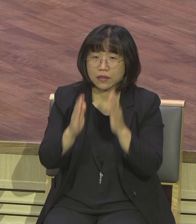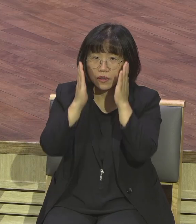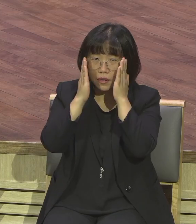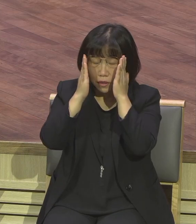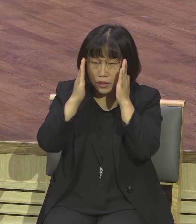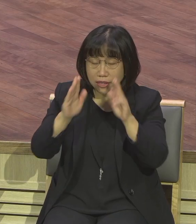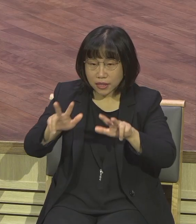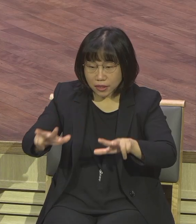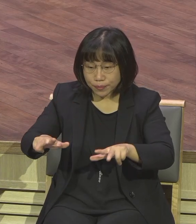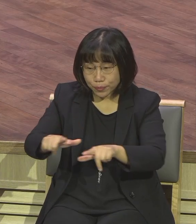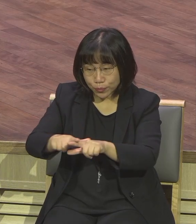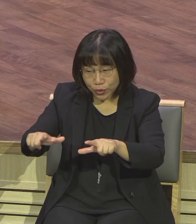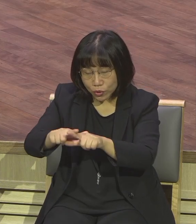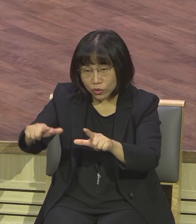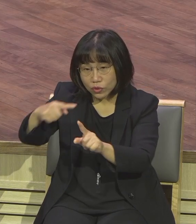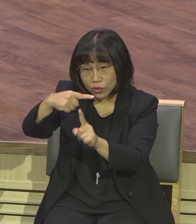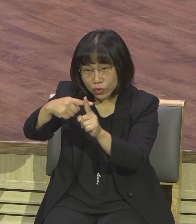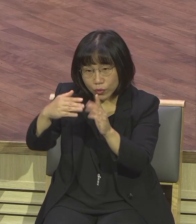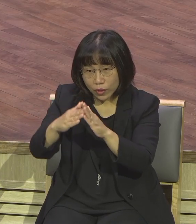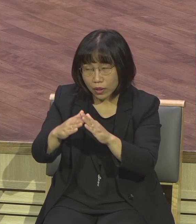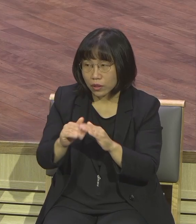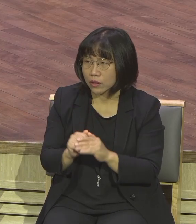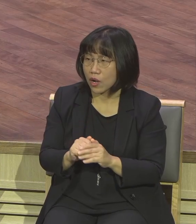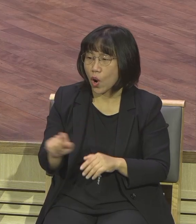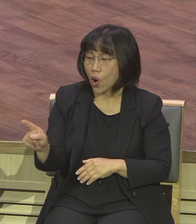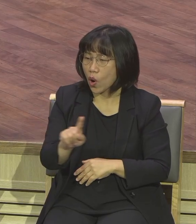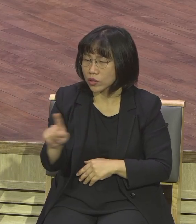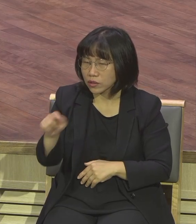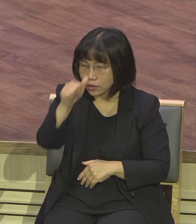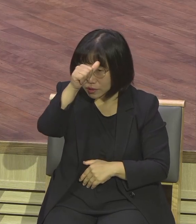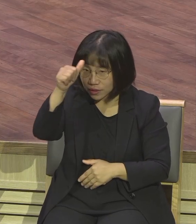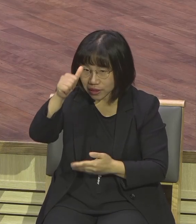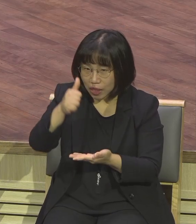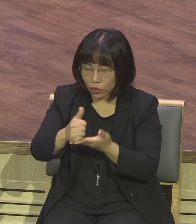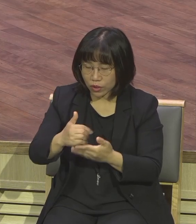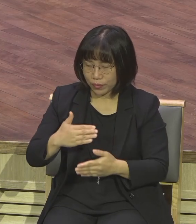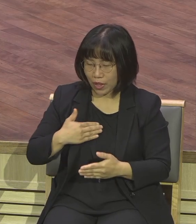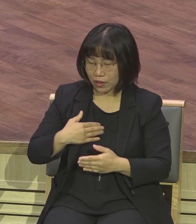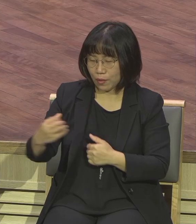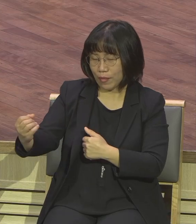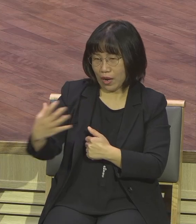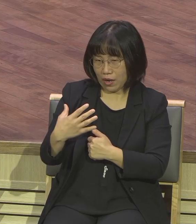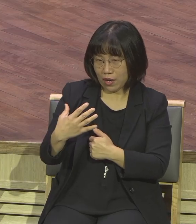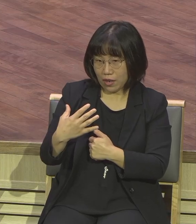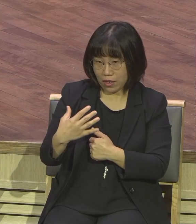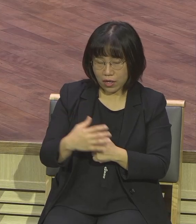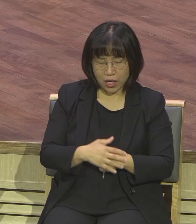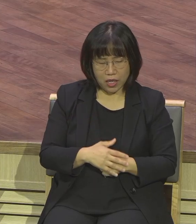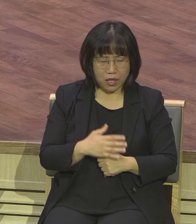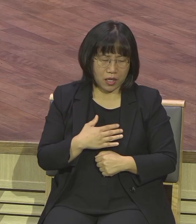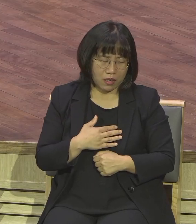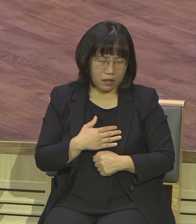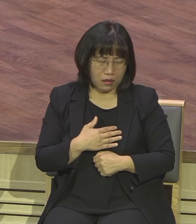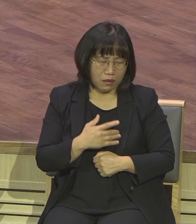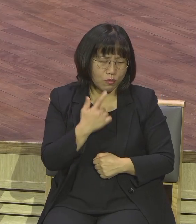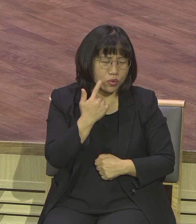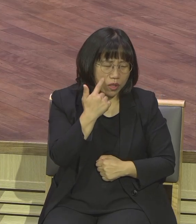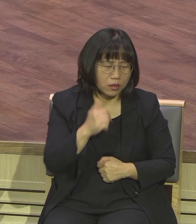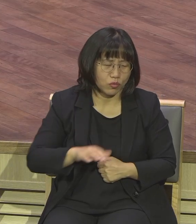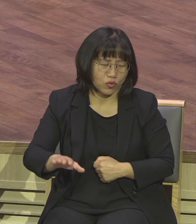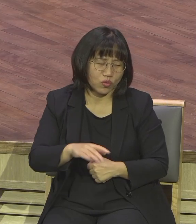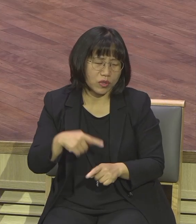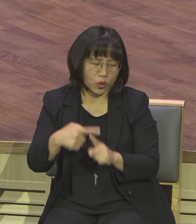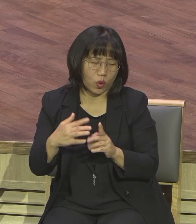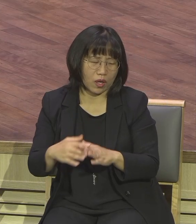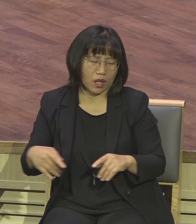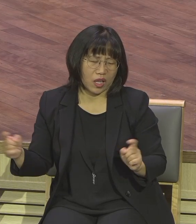일반교회 아니에요. 일반교회 오늘도 장로님 오셔가지고 딴 교회 장로님 오셔 그러더라고. 우리 교회 지금 싸워가 결국은 져가지고요